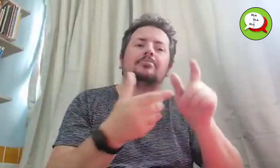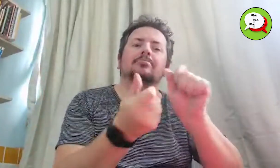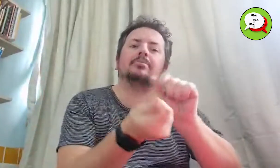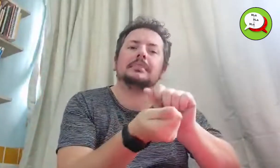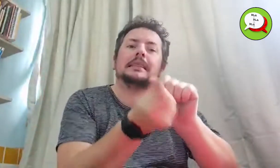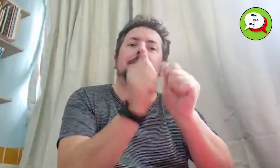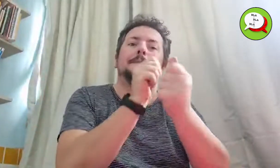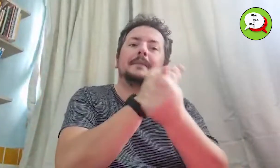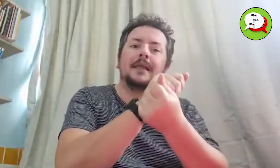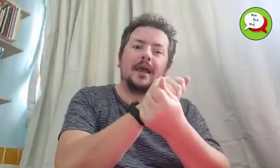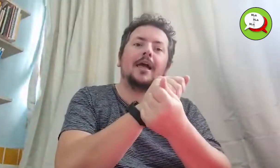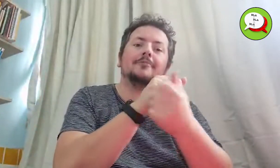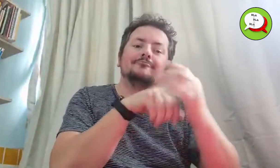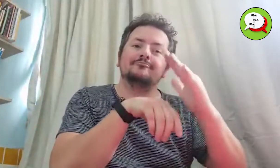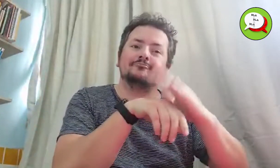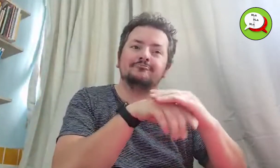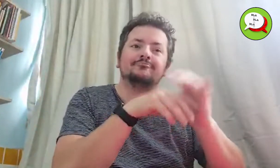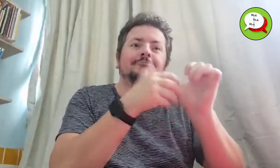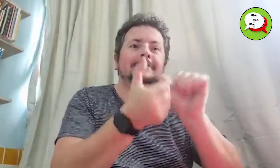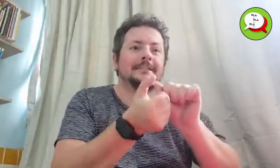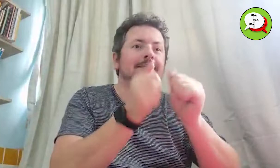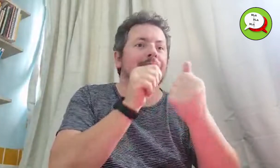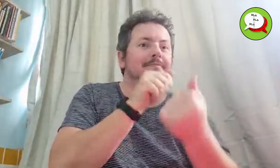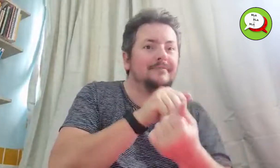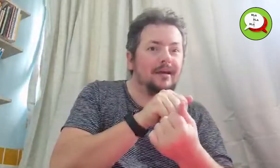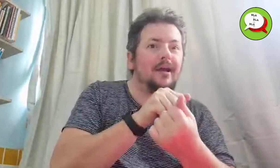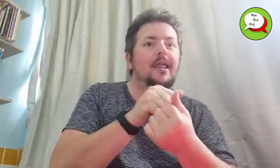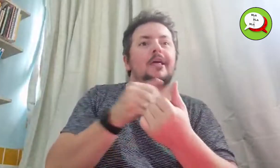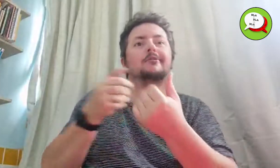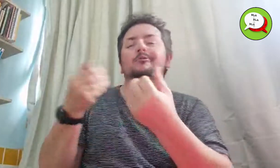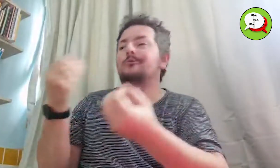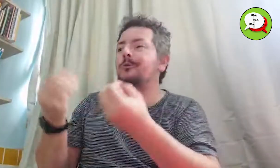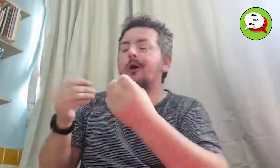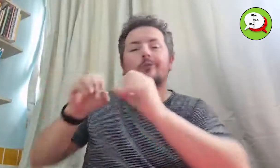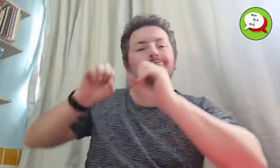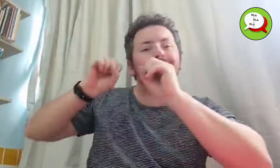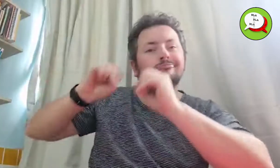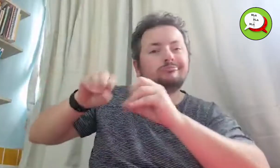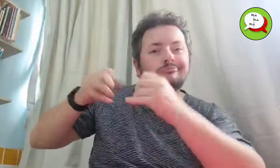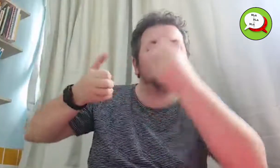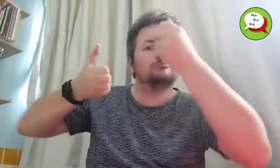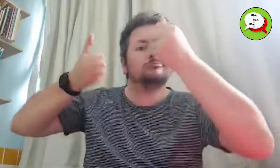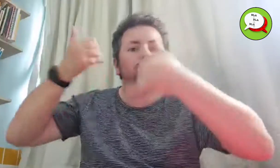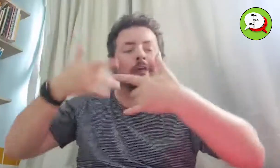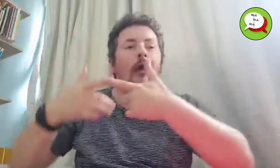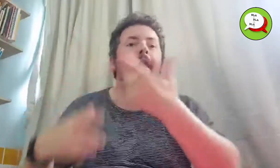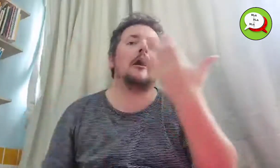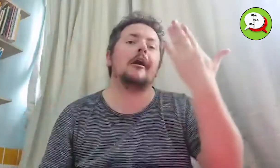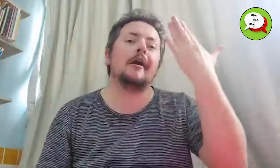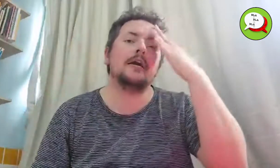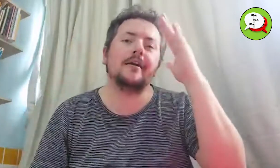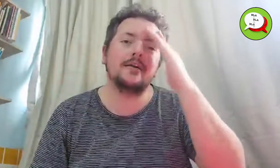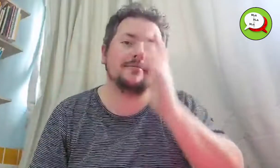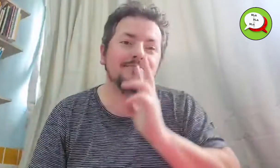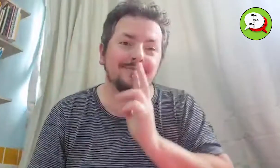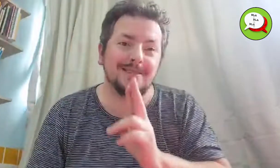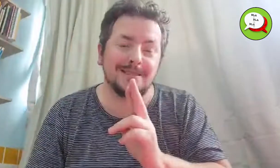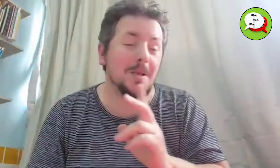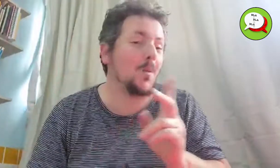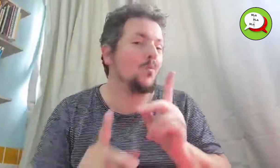forma clara, onde possam ser feitas adaptações para ele, e também lá na sala de aula, onde ele possa ter as